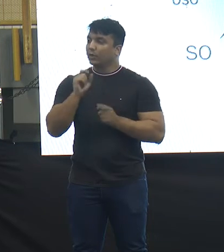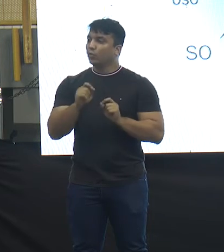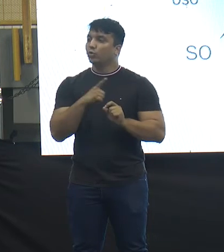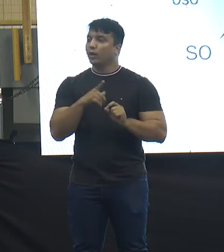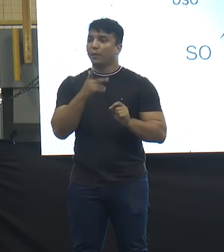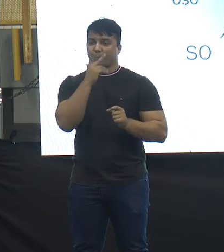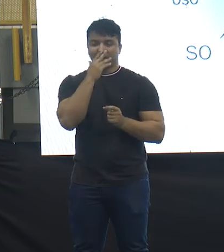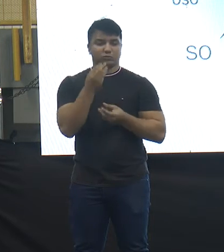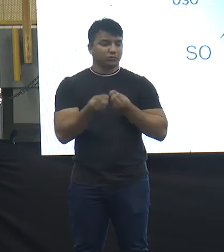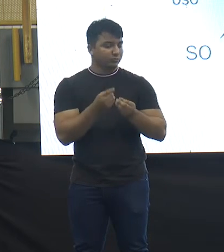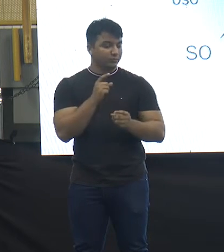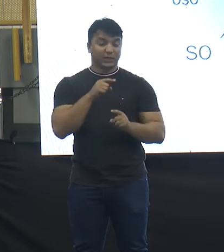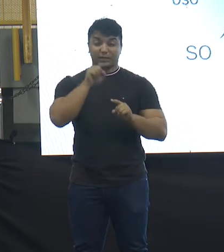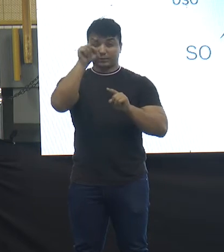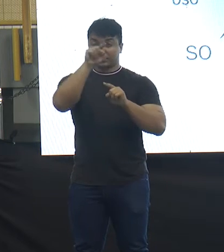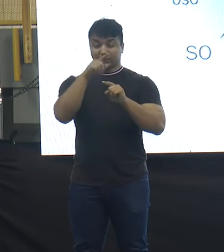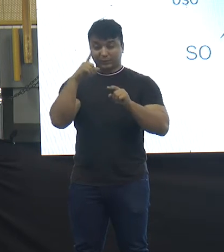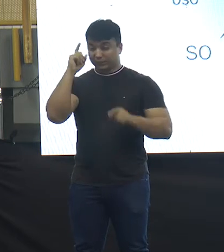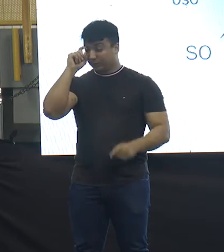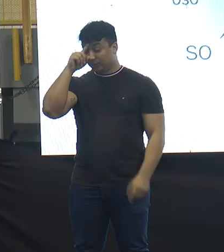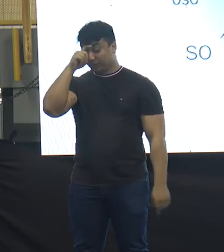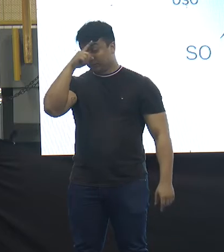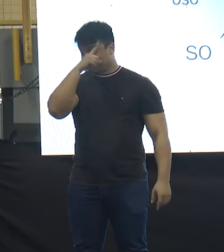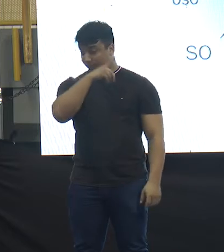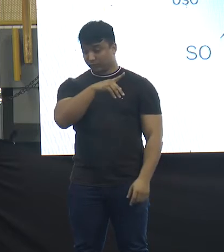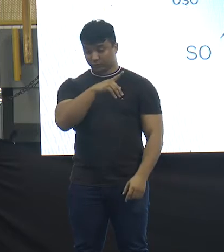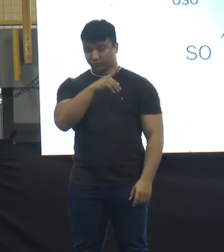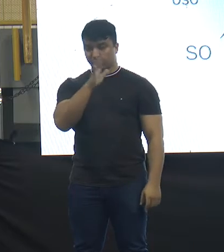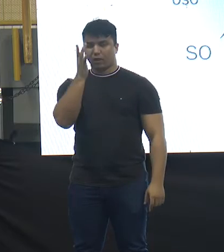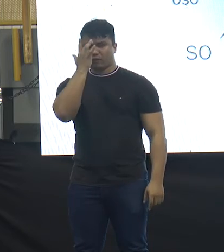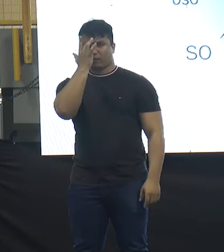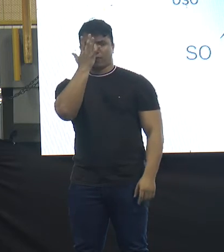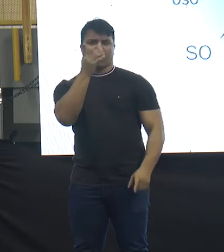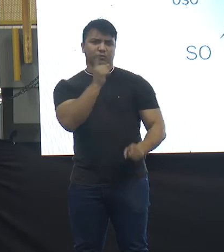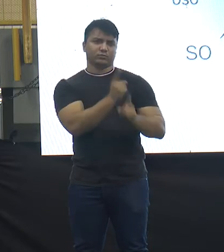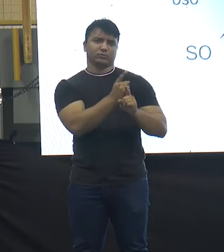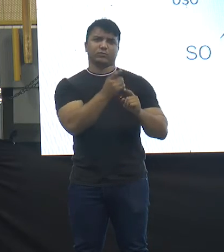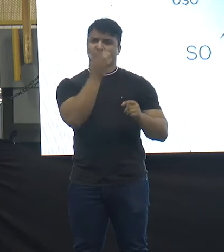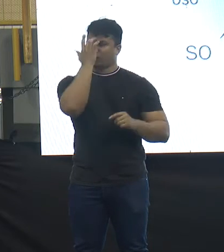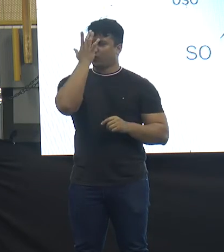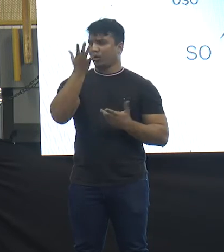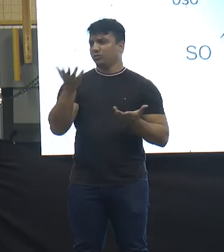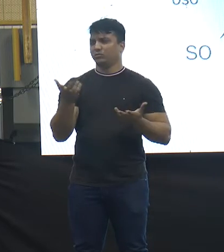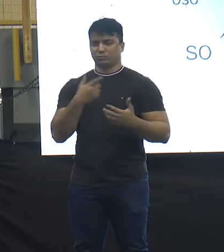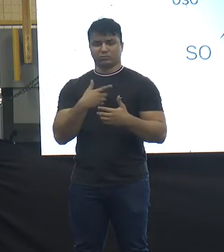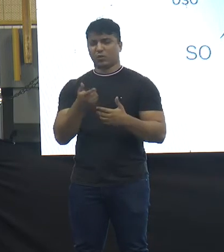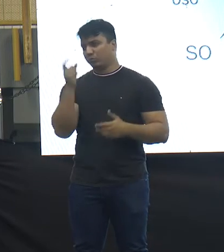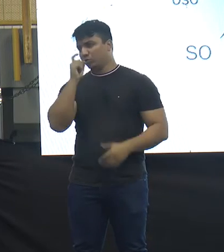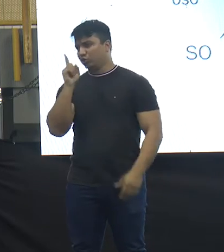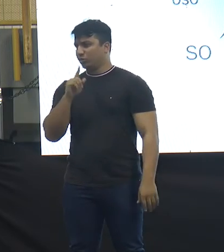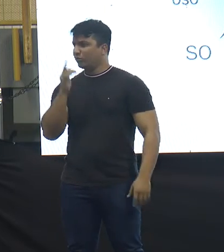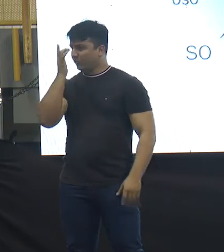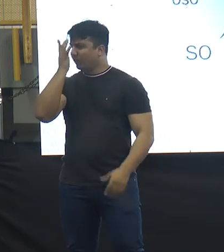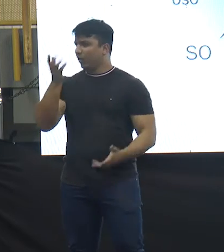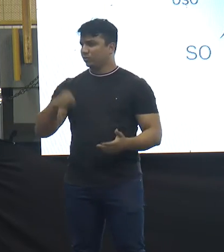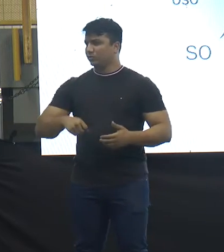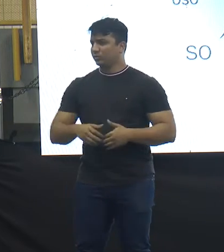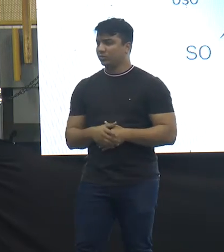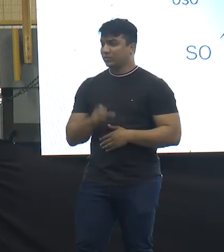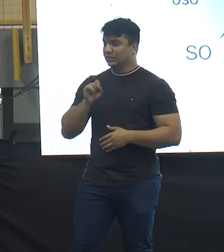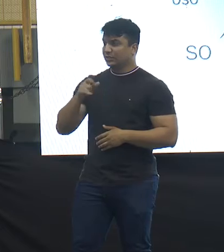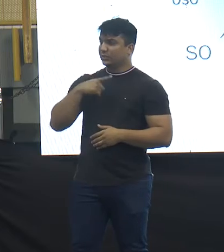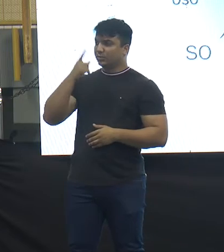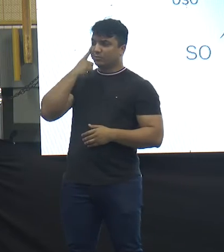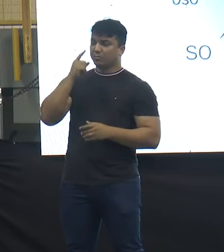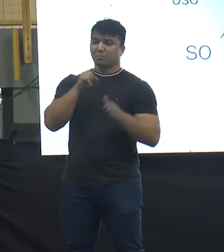muito difícil de ser abordado. É fácil definir. Eu não vou mentir para vocês. Se a gente for atrás de